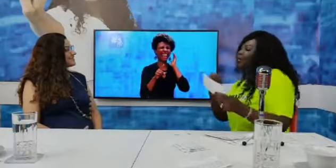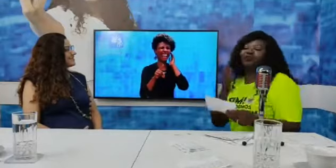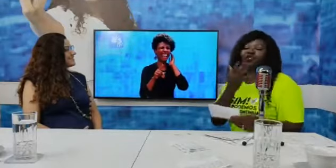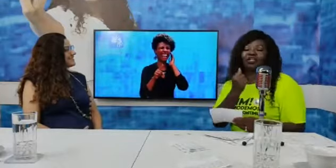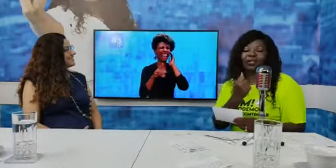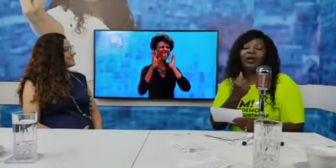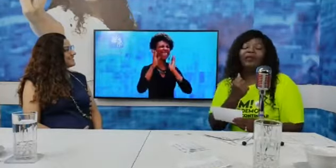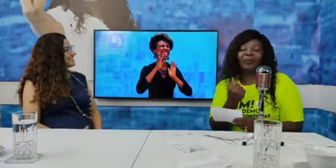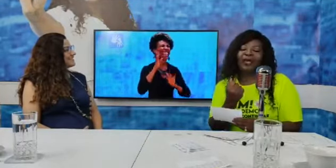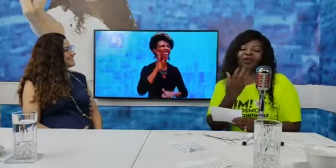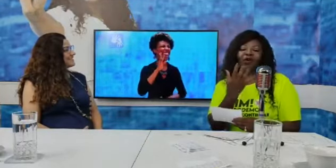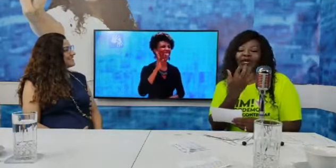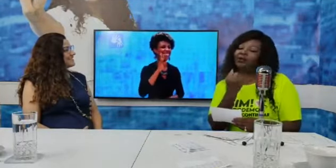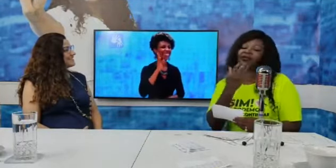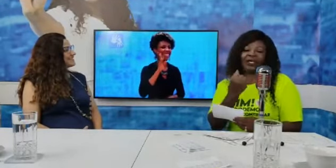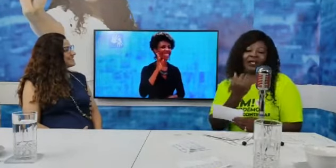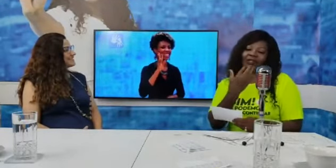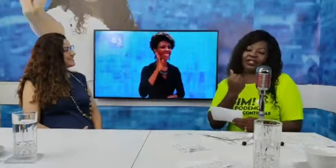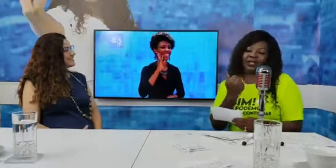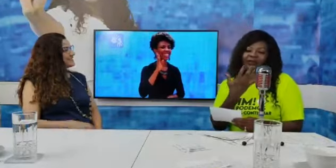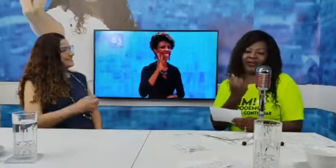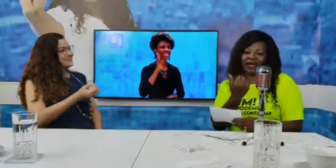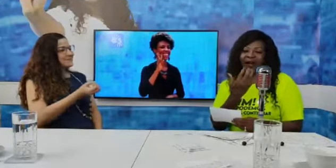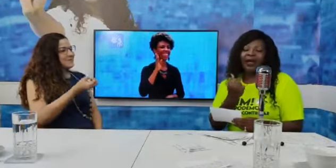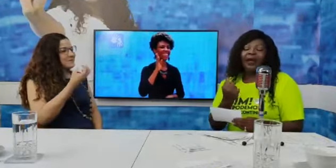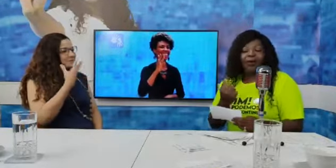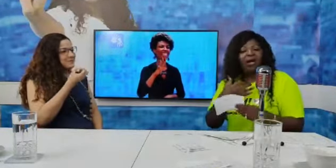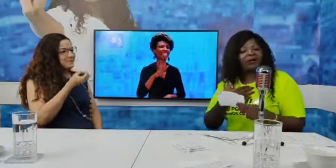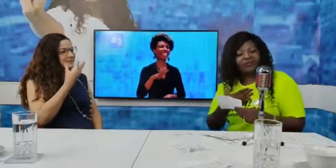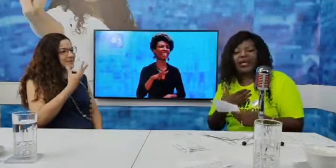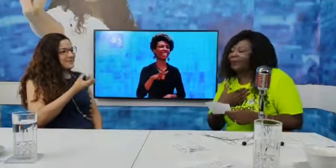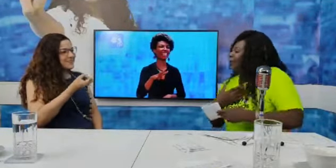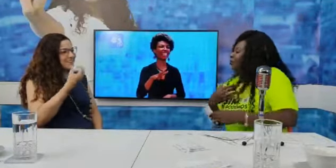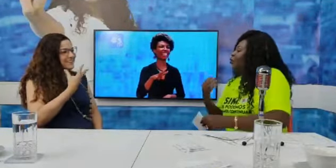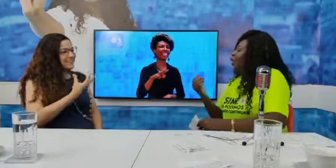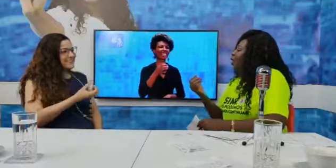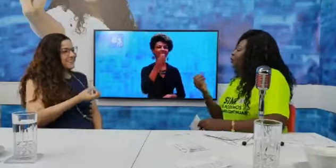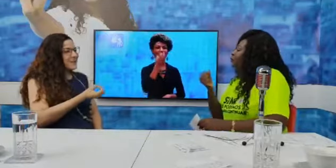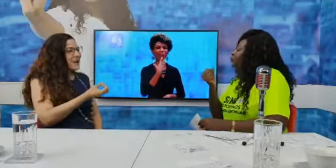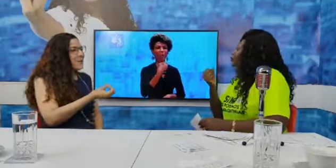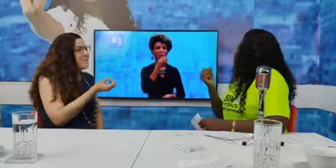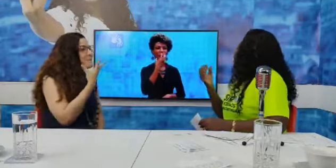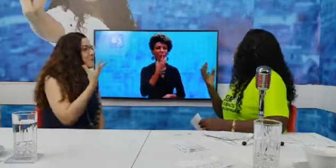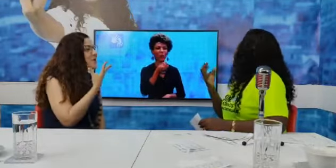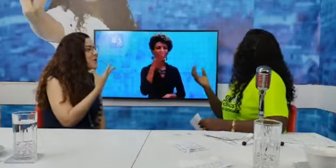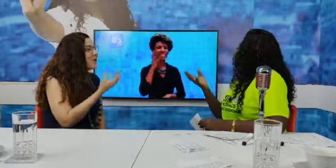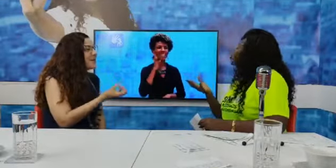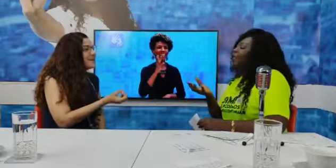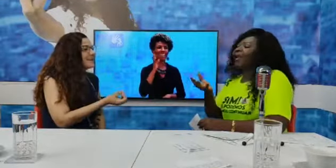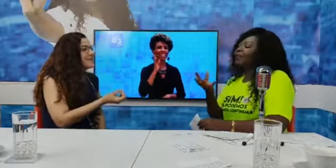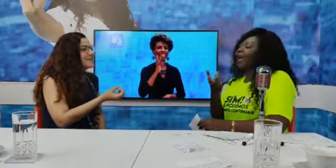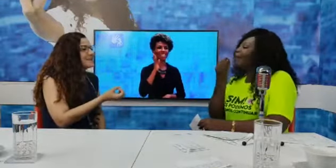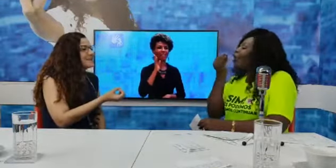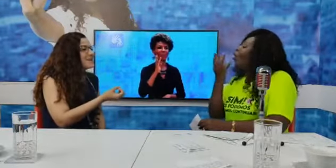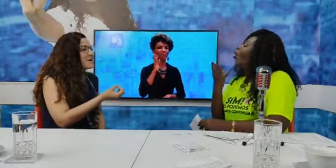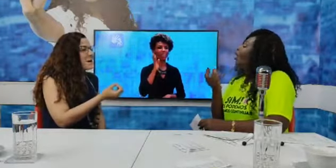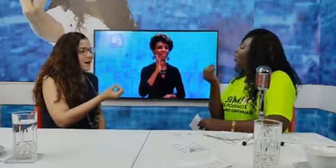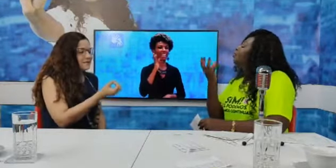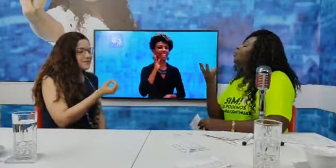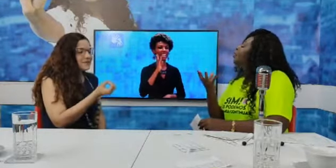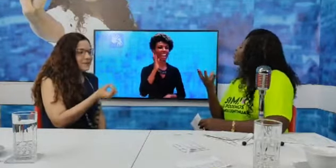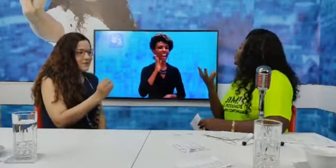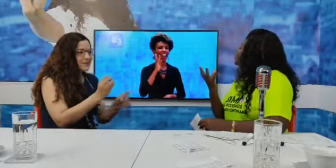para mim que não. Gente, me Legal. perdoe, eu não sei nem o que significa, porque eu não sei mesmo. Tá bom. Ah, como Lá já é que é? disse tá Tá bom,